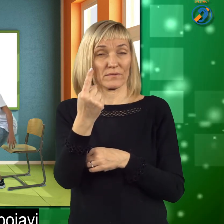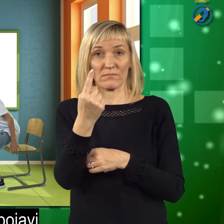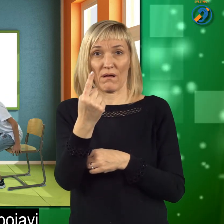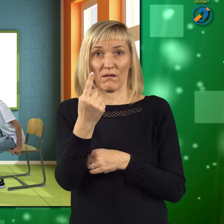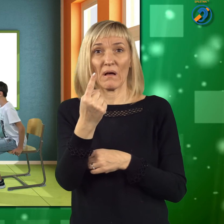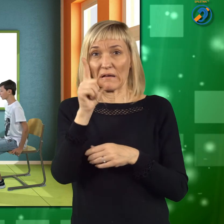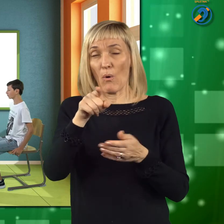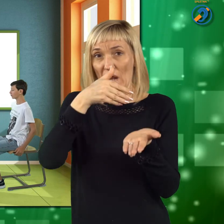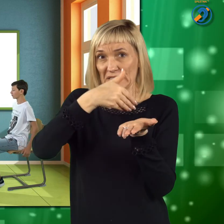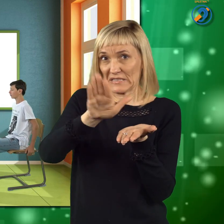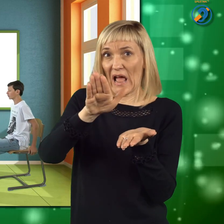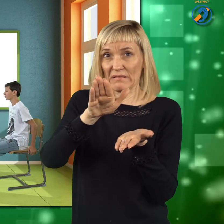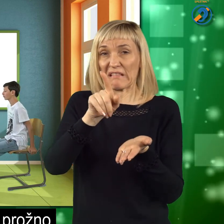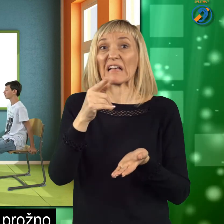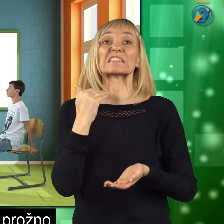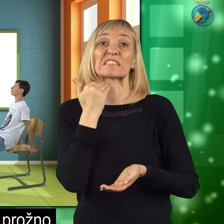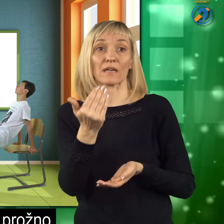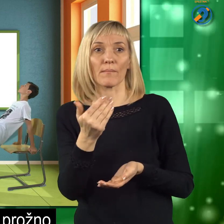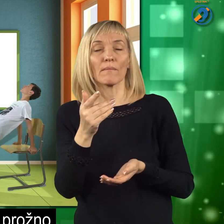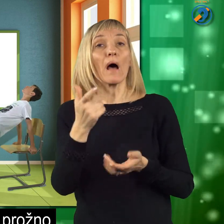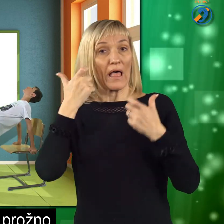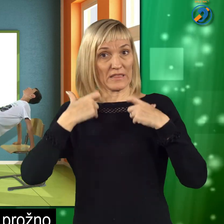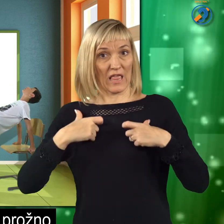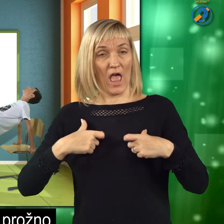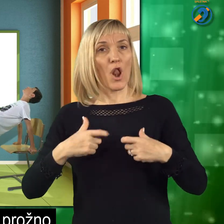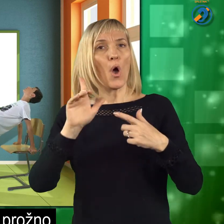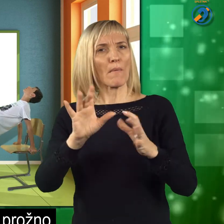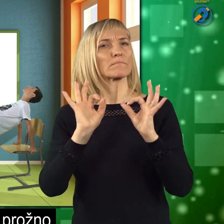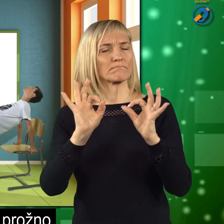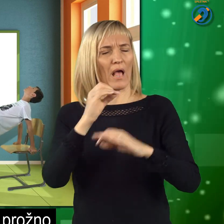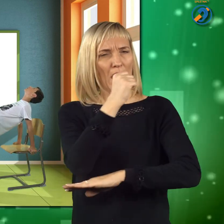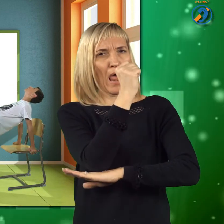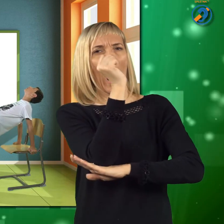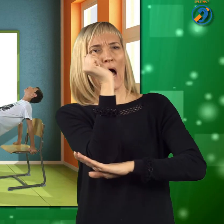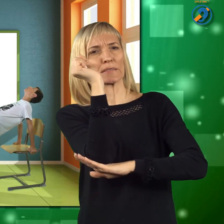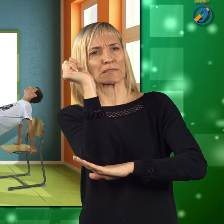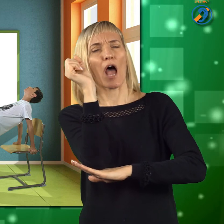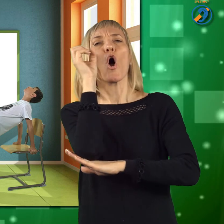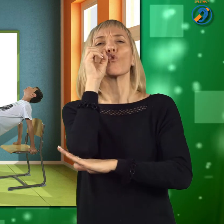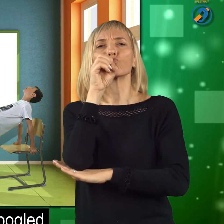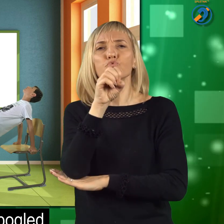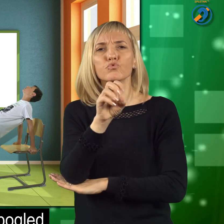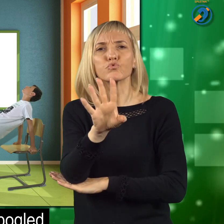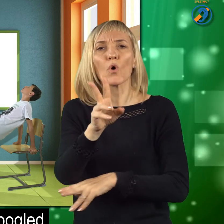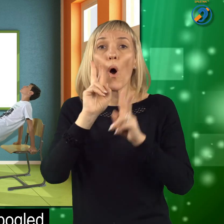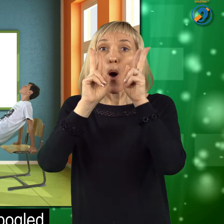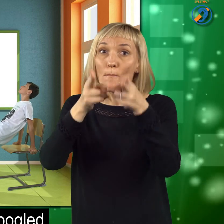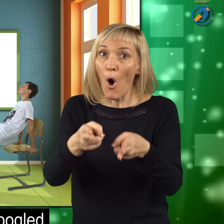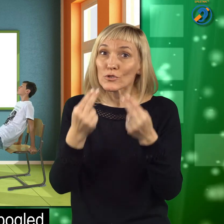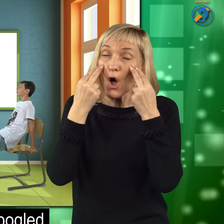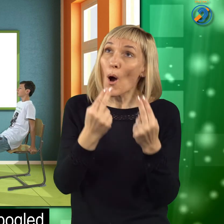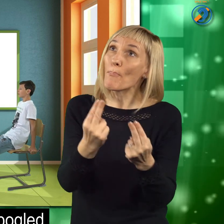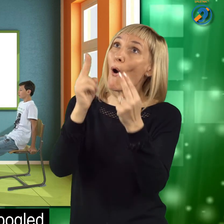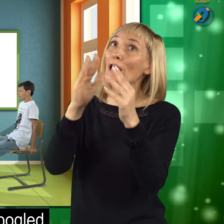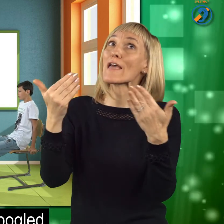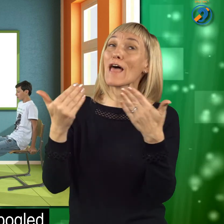vdaš. Telo je tvoje prožno, usluči ga nazaj. Izdih. Z mosta si pogled